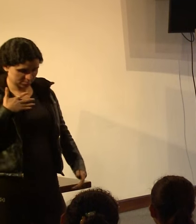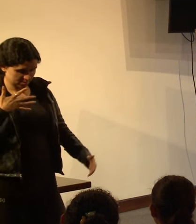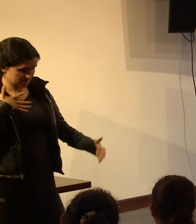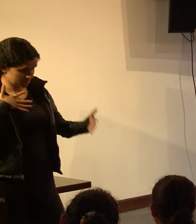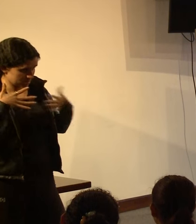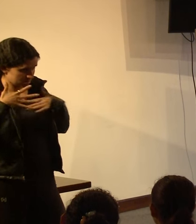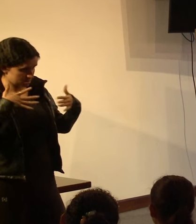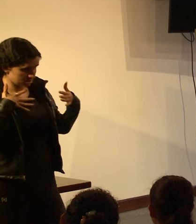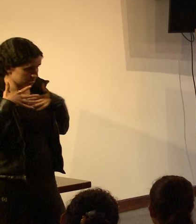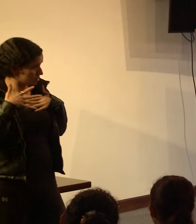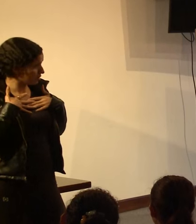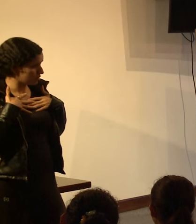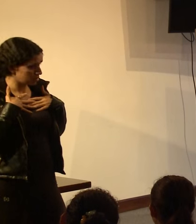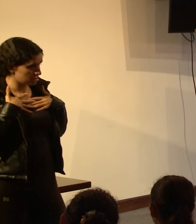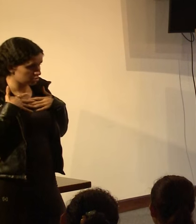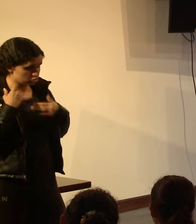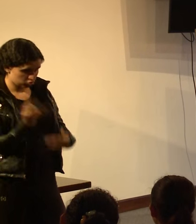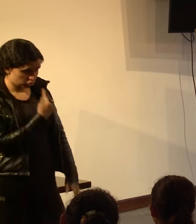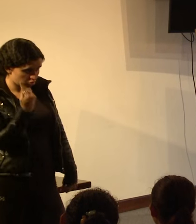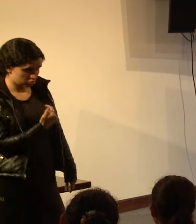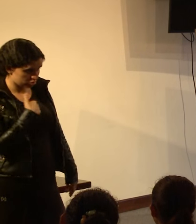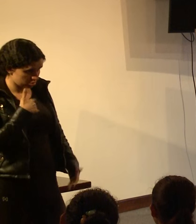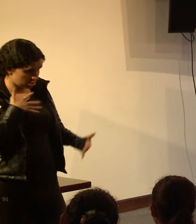teatro o al escenario e irme solo.